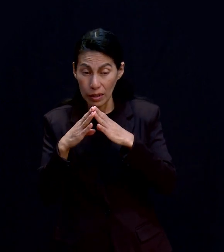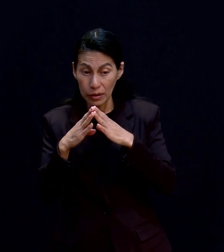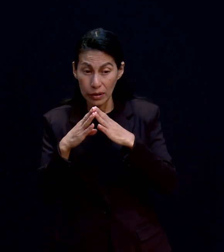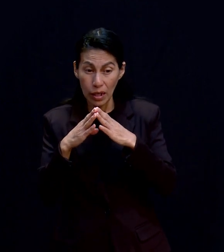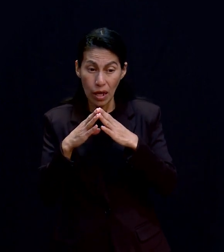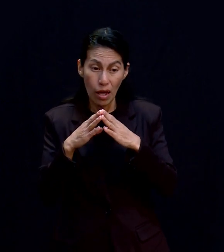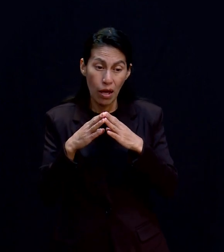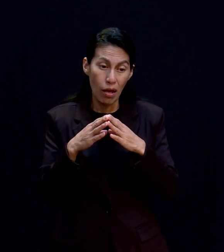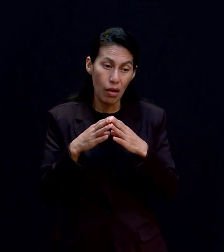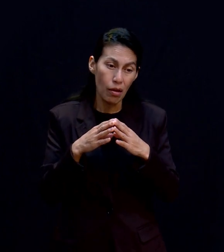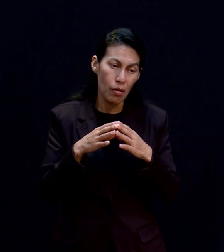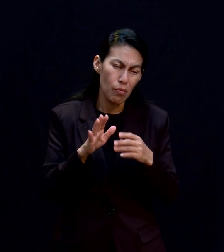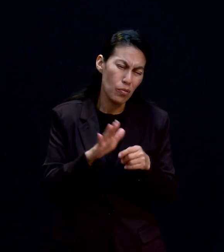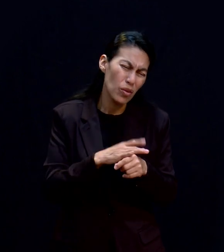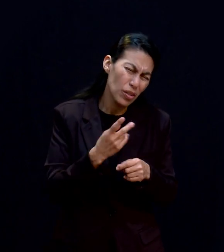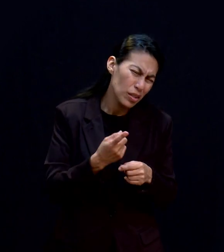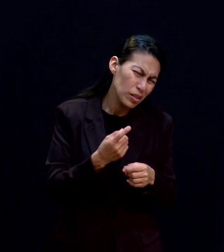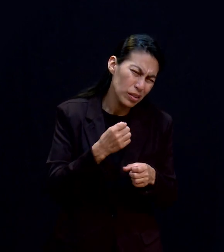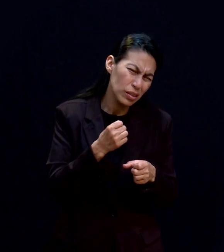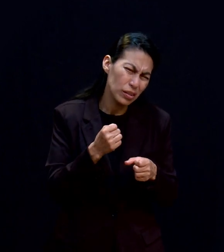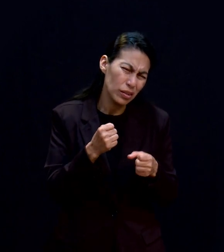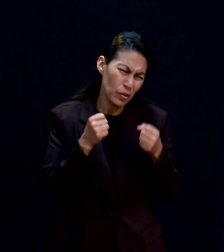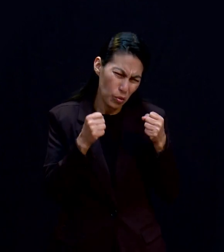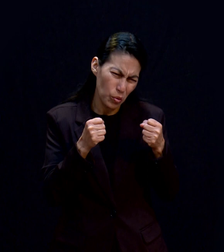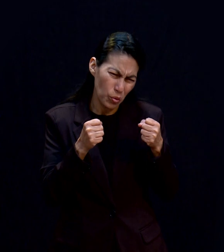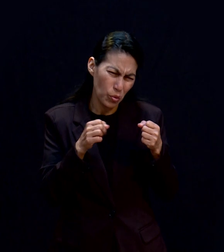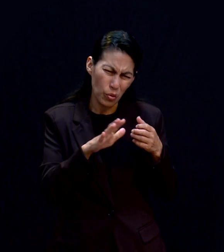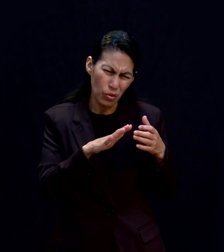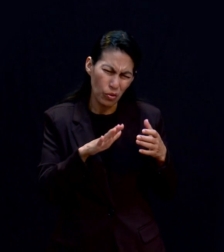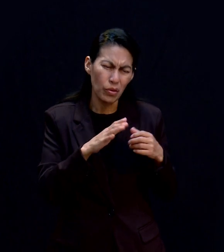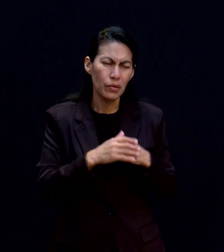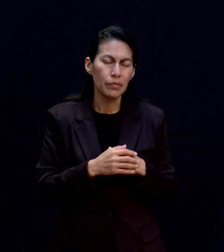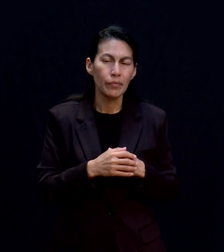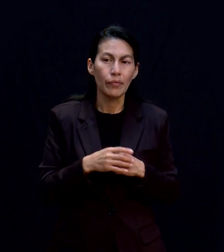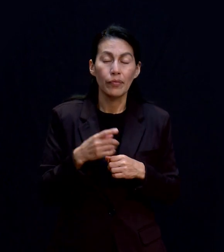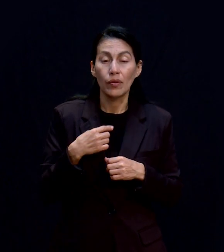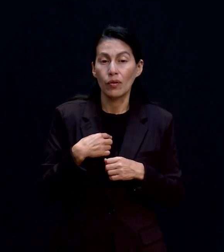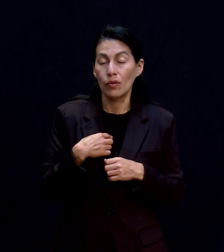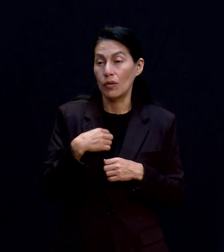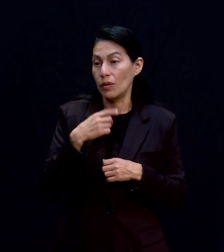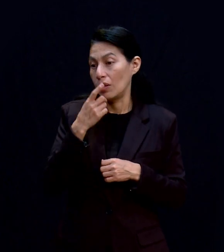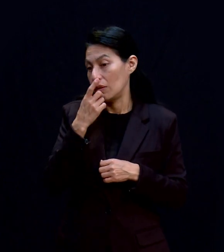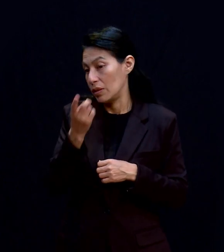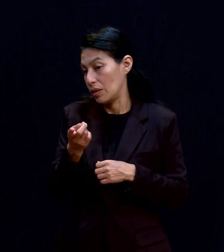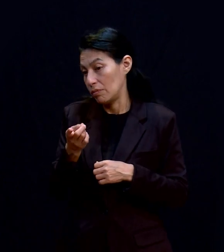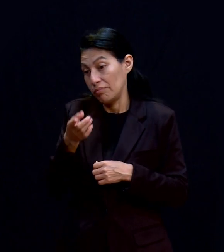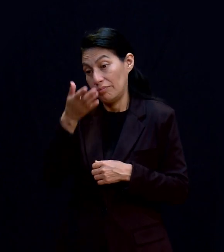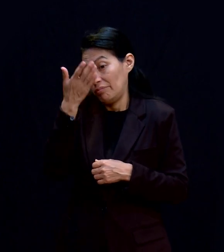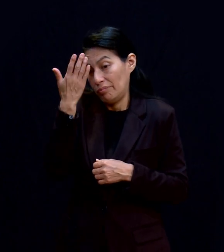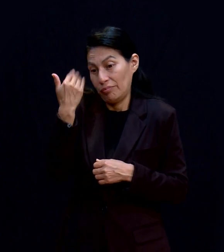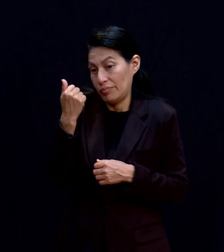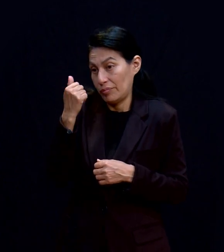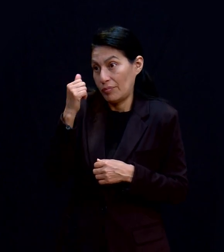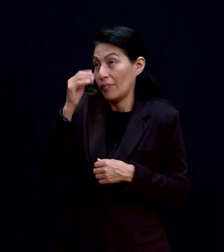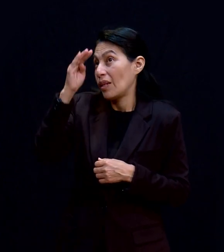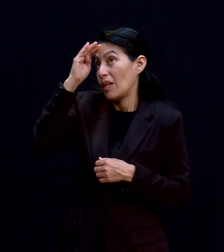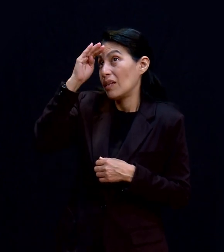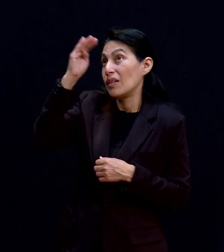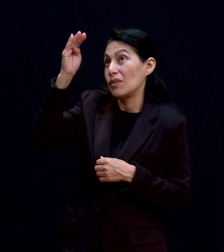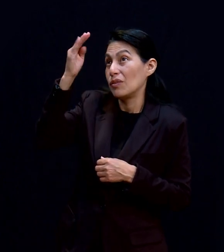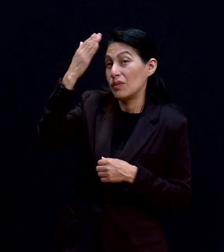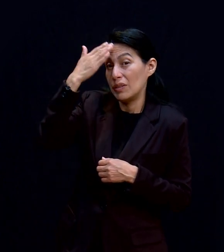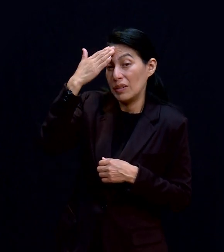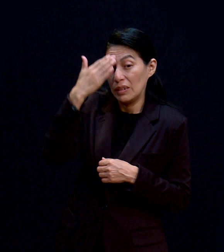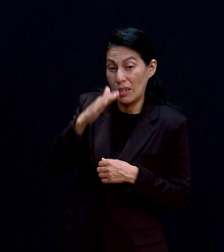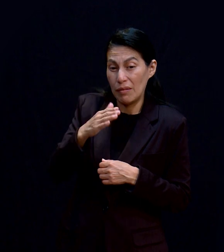en tal cuestión que nosotros aquí sabemos verdad y yo siempre despreocupado hacia el señor sabe lo que